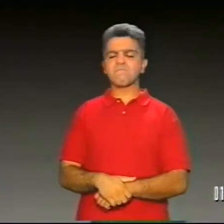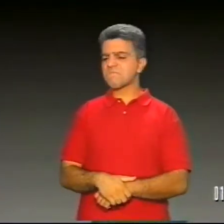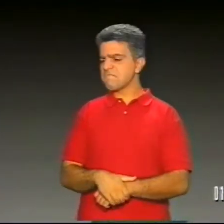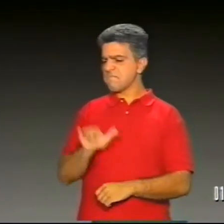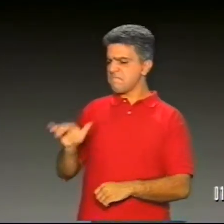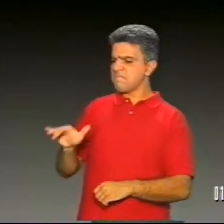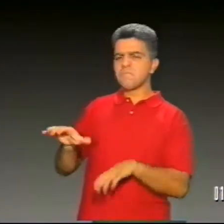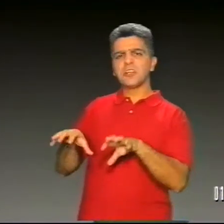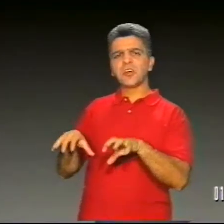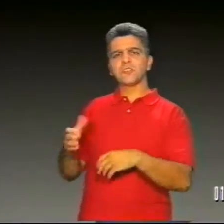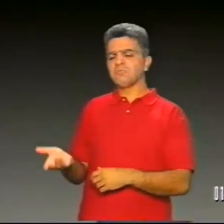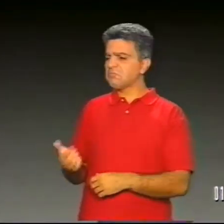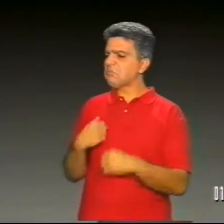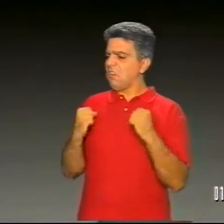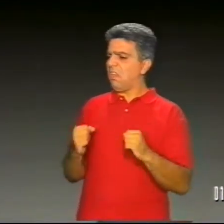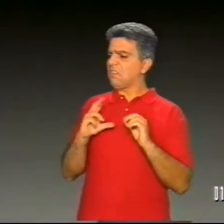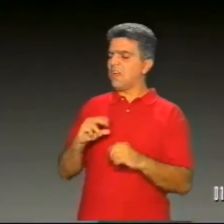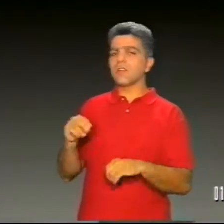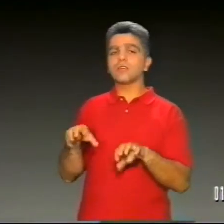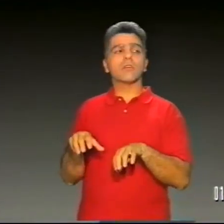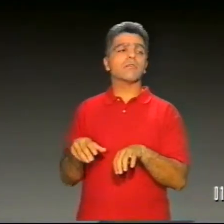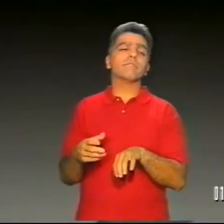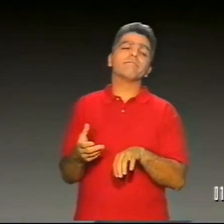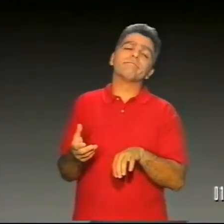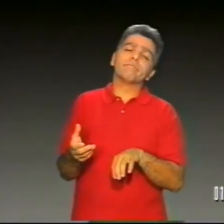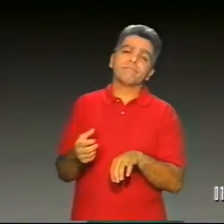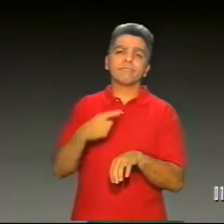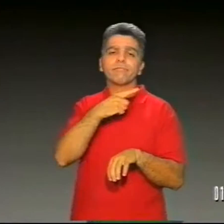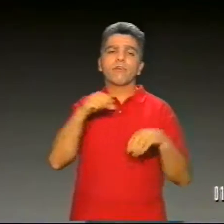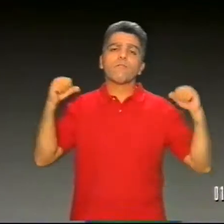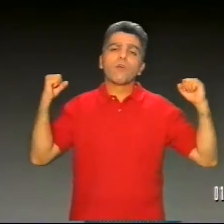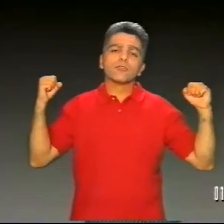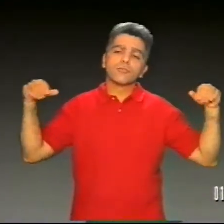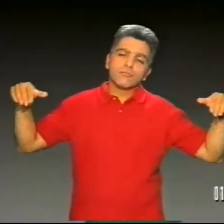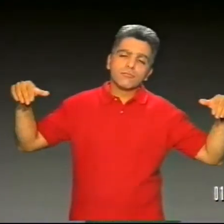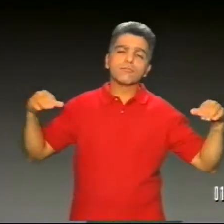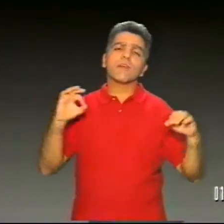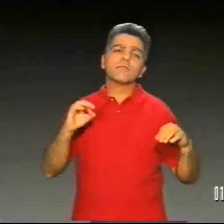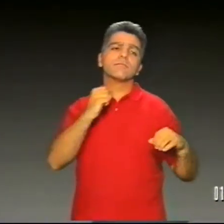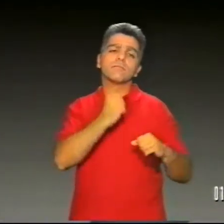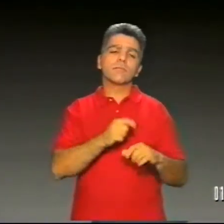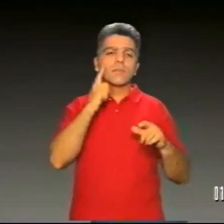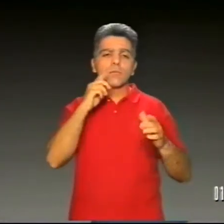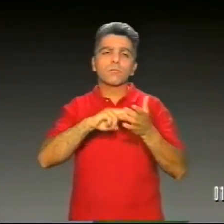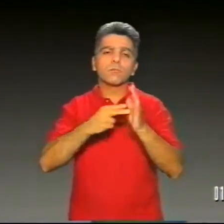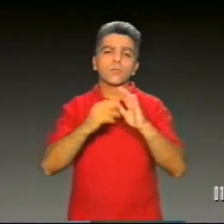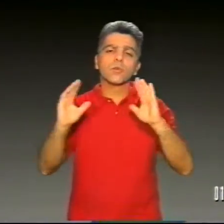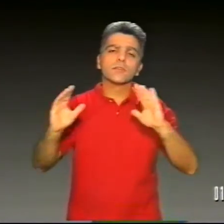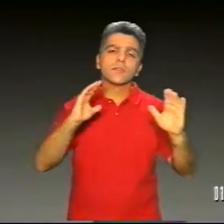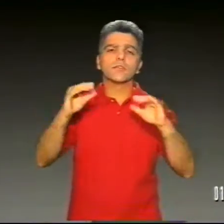μέρες, τα ίδια και τα ίδια. Ο Βοσκός δεν έκανε τίποτα. Και ρωτάει το σκύλο του. Βαρέθηκα. Κάθε μέρα το ίδιο και το ίδιο κάνω. Βέβαια, του είπε ο